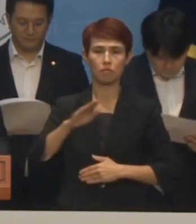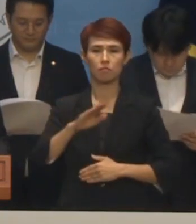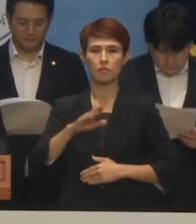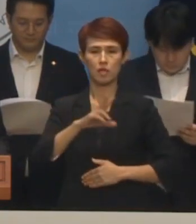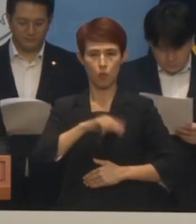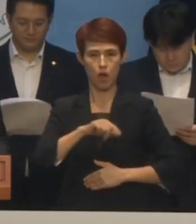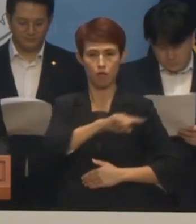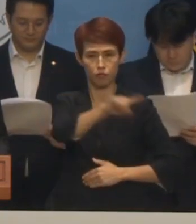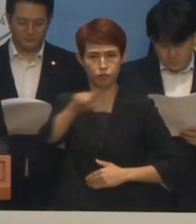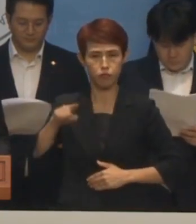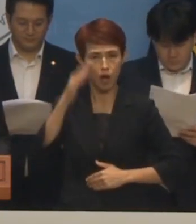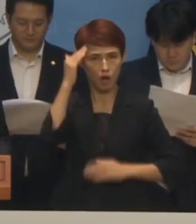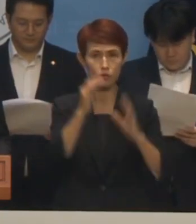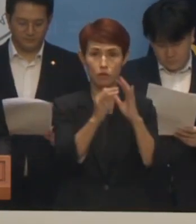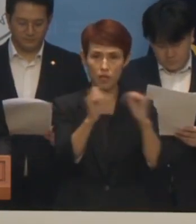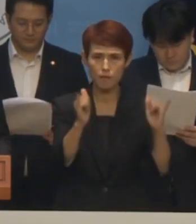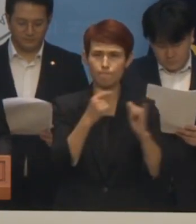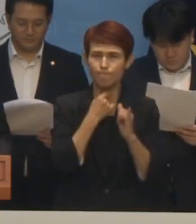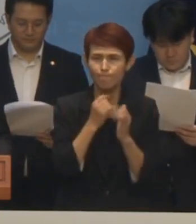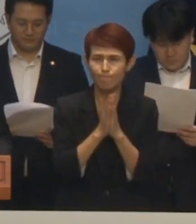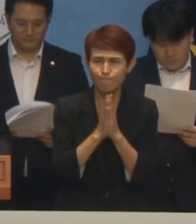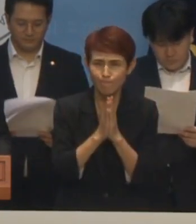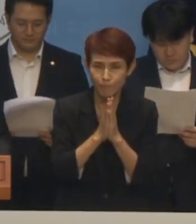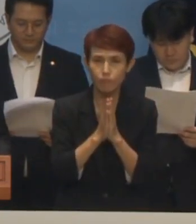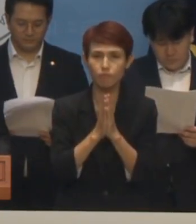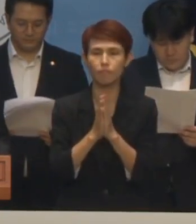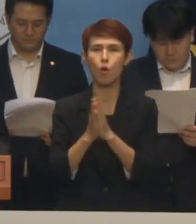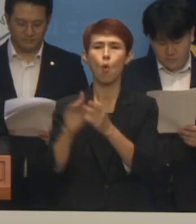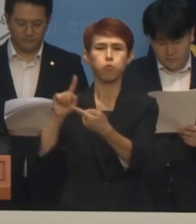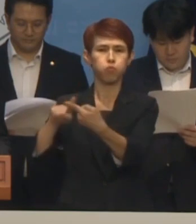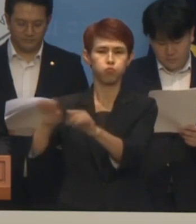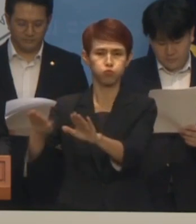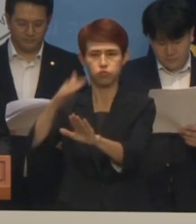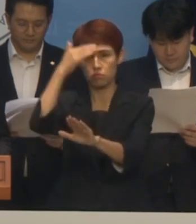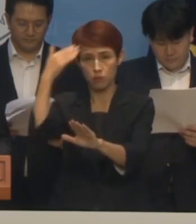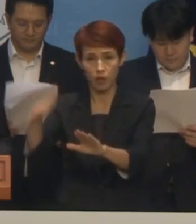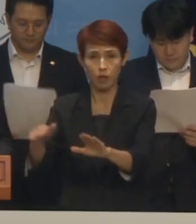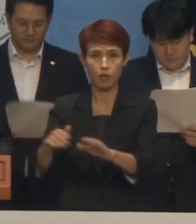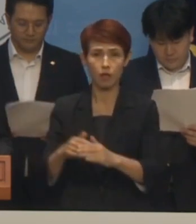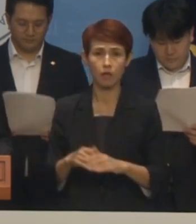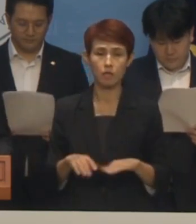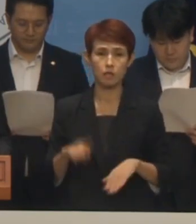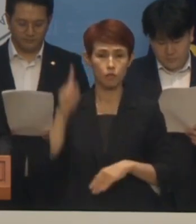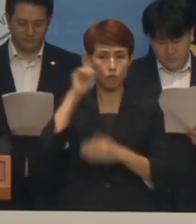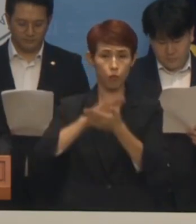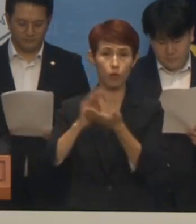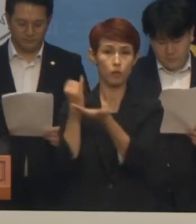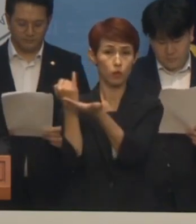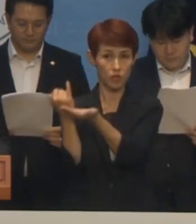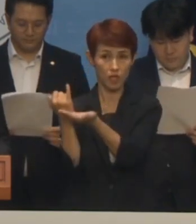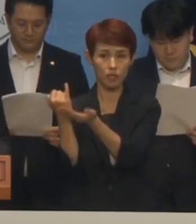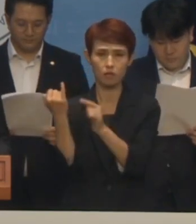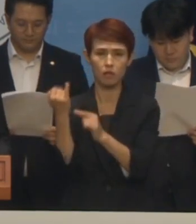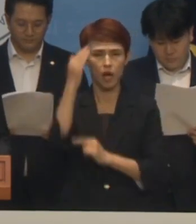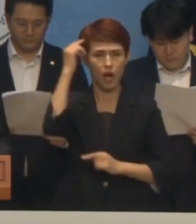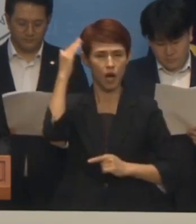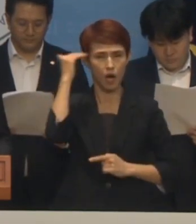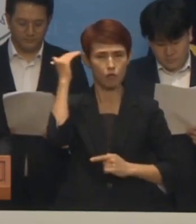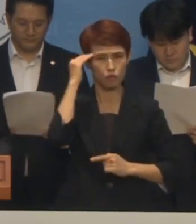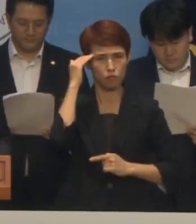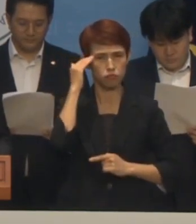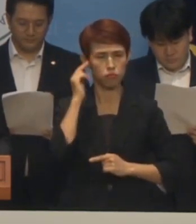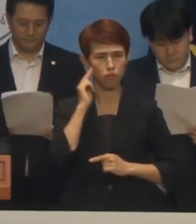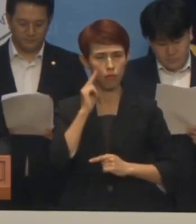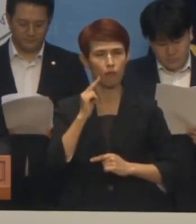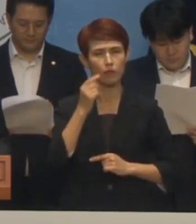많은 현지인과 한국인들의 염원으로 지금까지 존치해 왔습니다. 이제 소녀상은 단지 한국의 비극적인